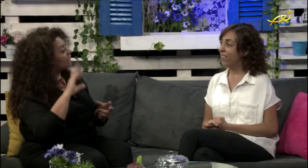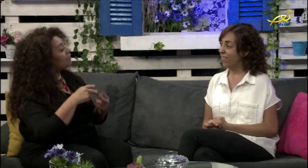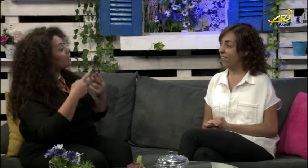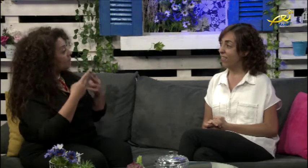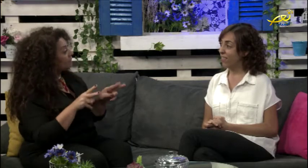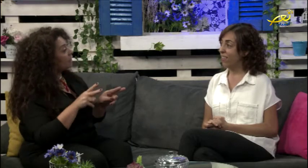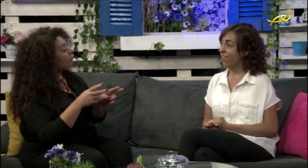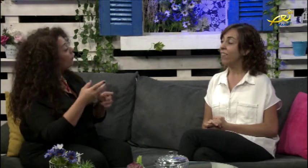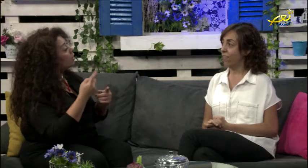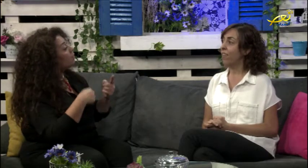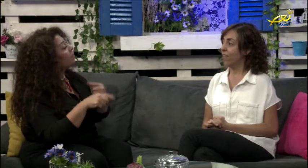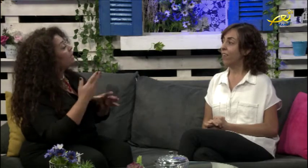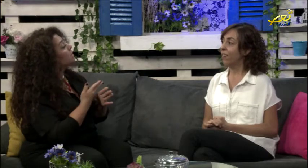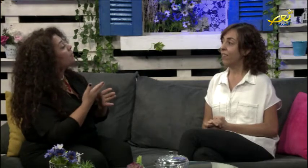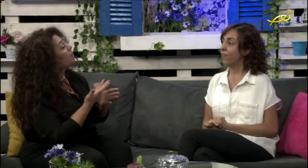كمان بتختلف